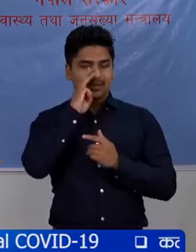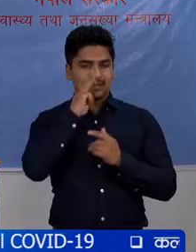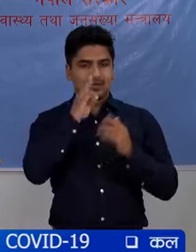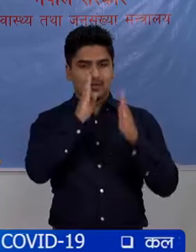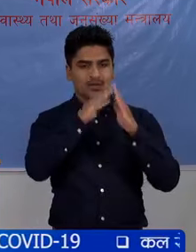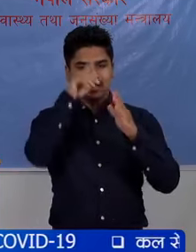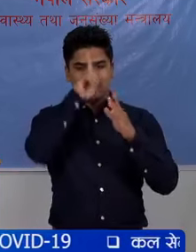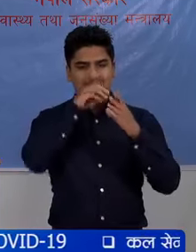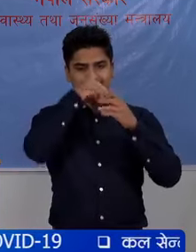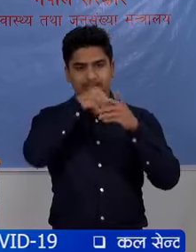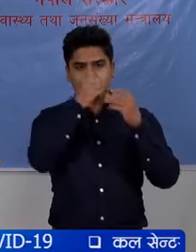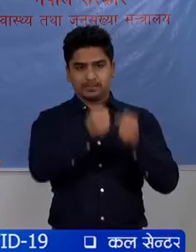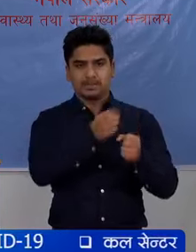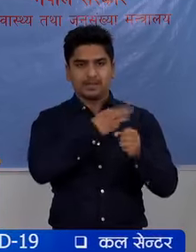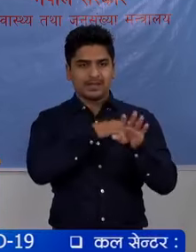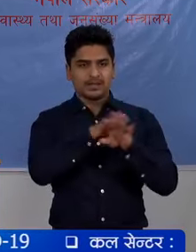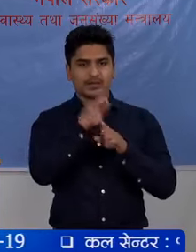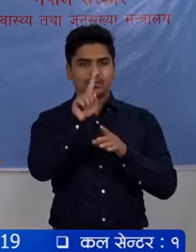कॉरेंट्टाइन मसा रहेका विएक